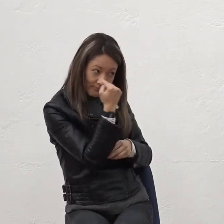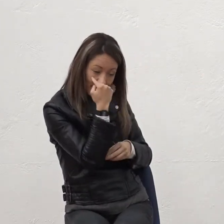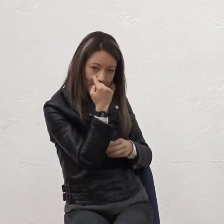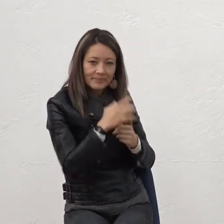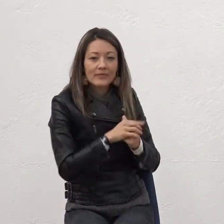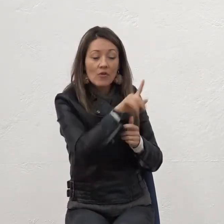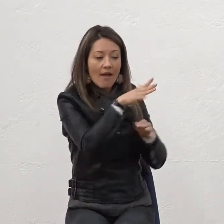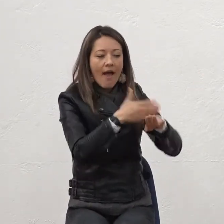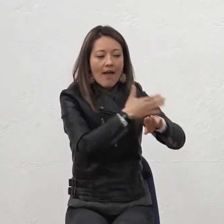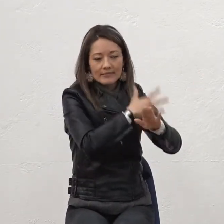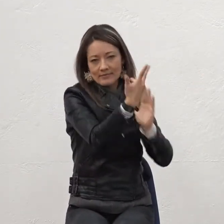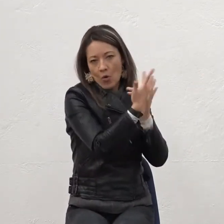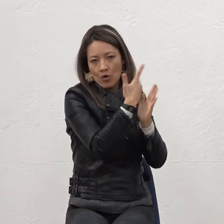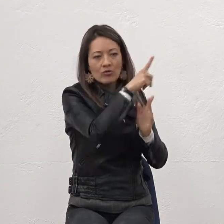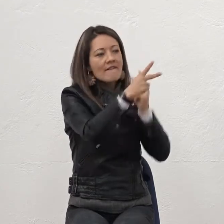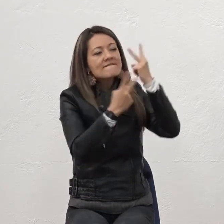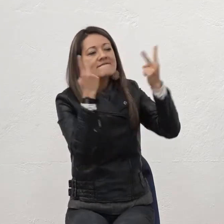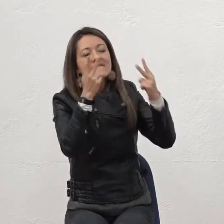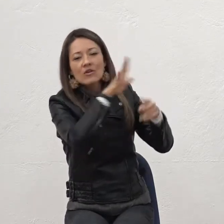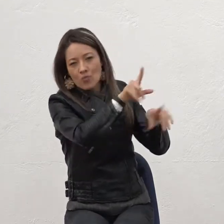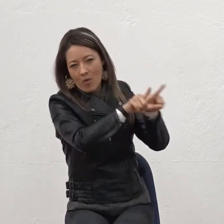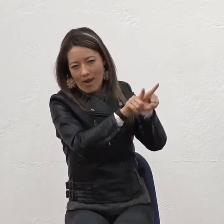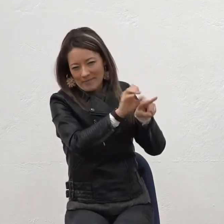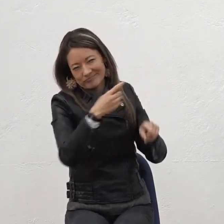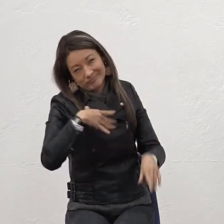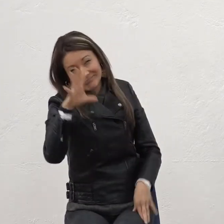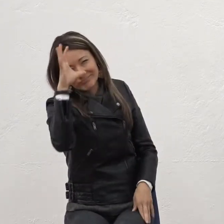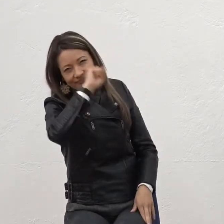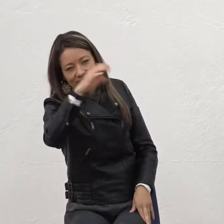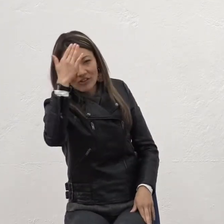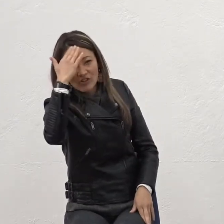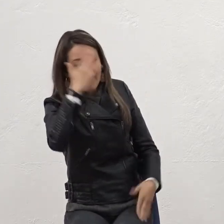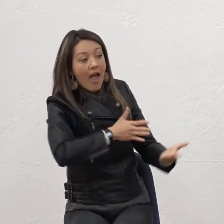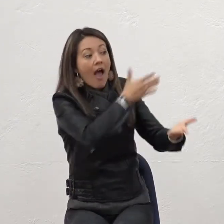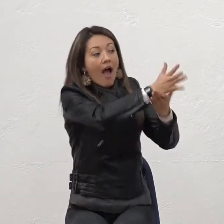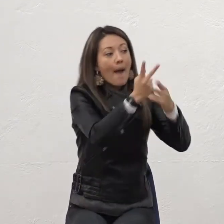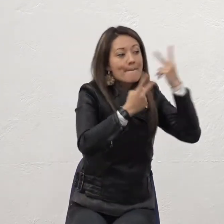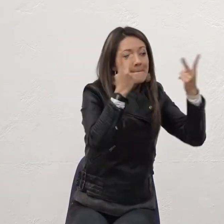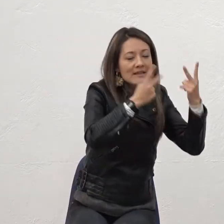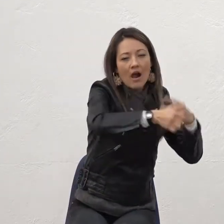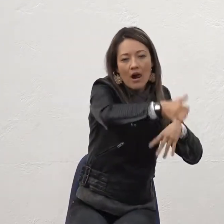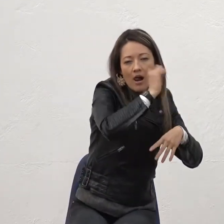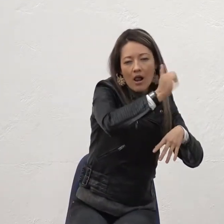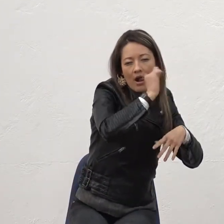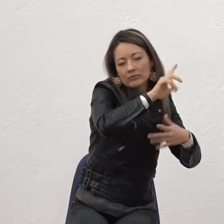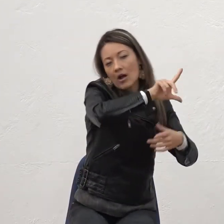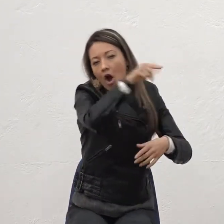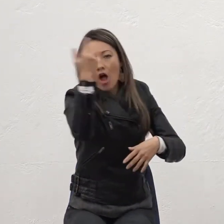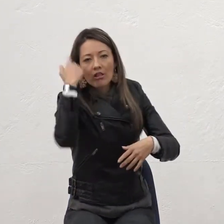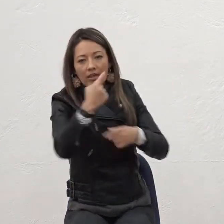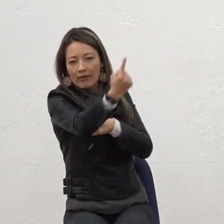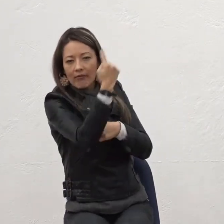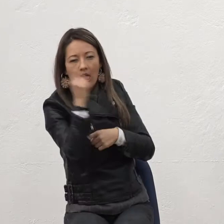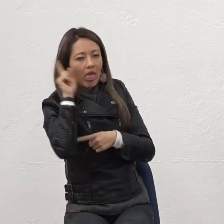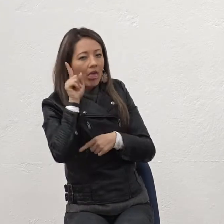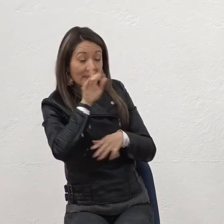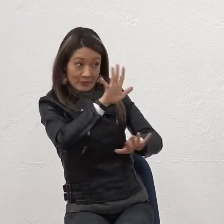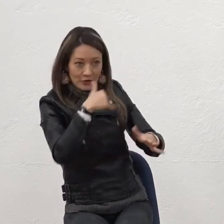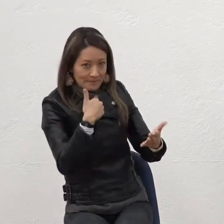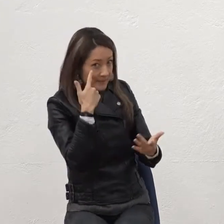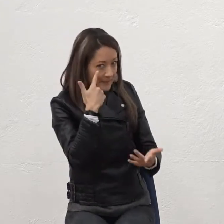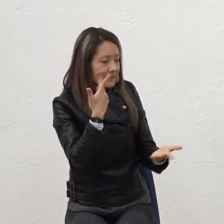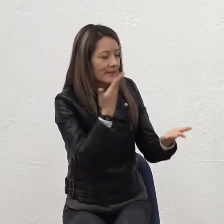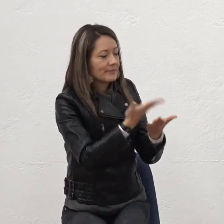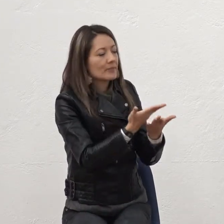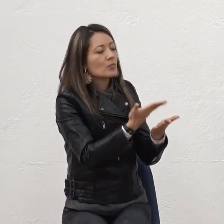que iba a visitar a los hermanos, y yo sabía que esas visitas eran de ir al otro día, de llegar hasta el otro día. Le dije: hagamos un